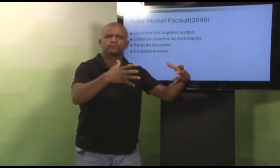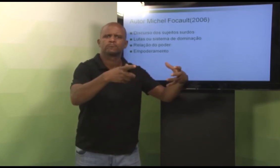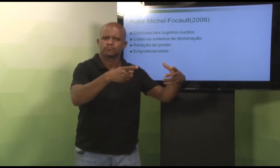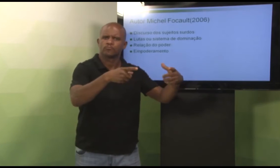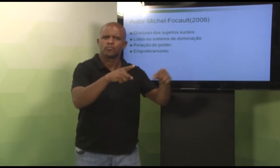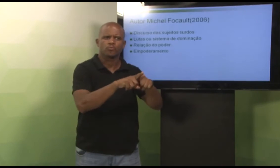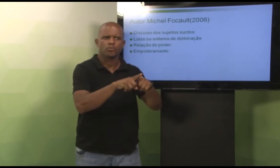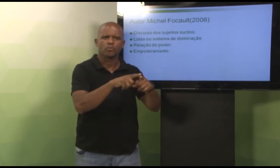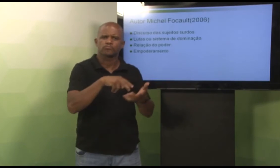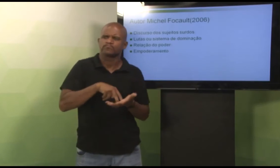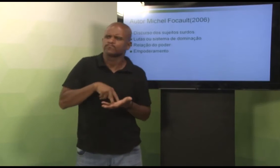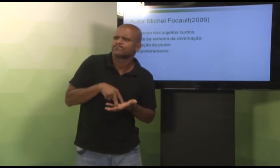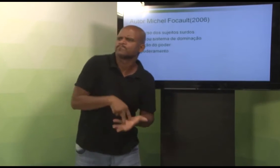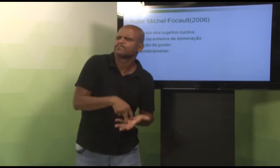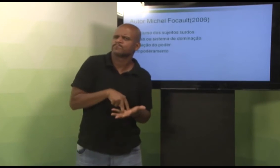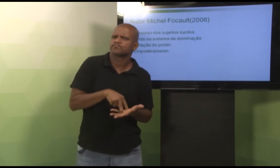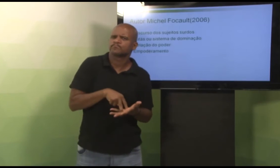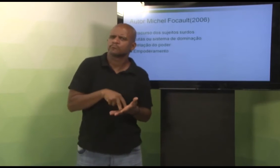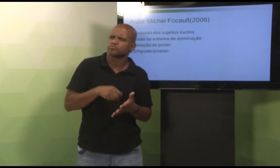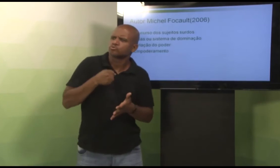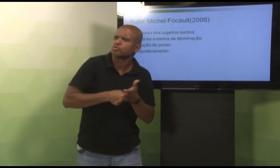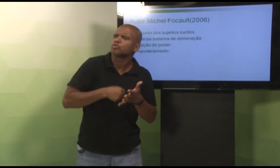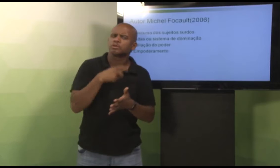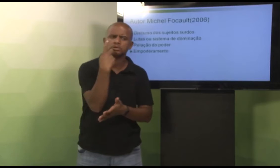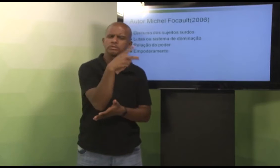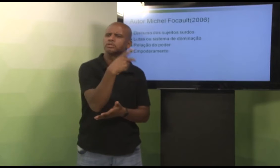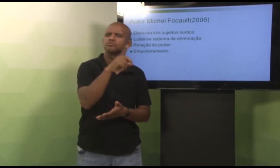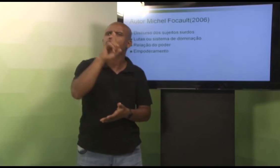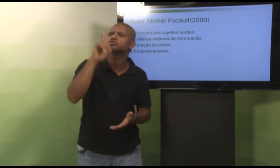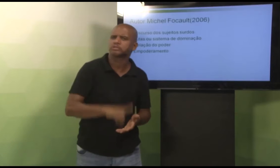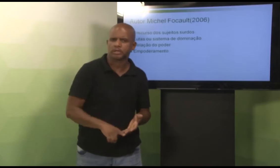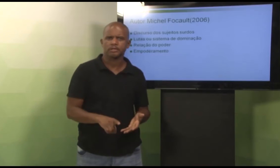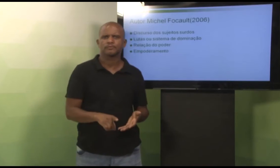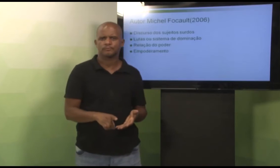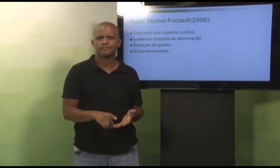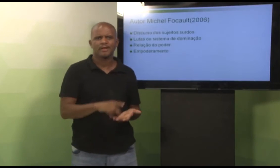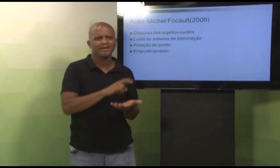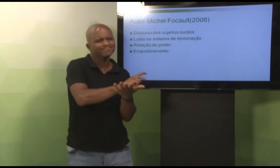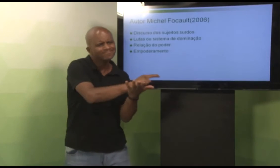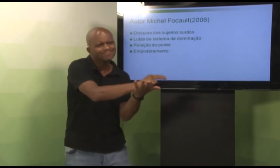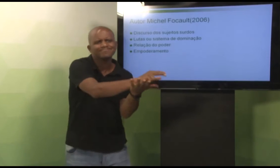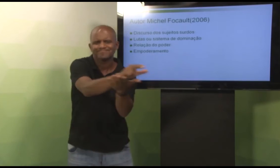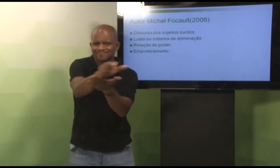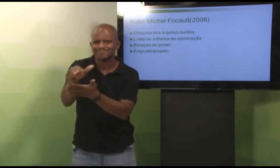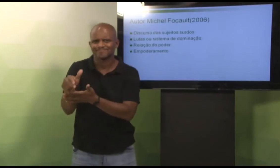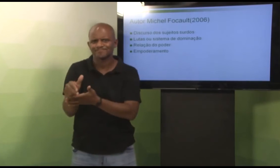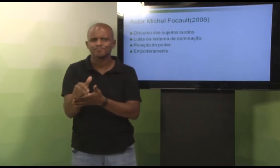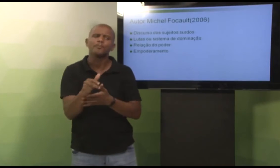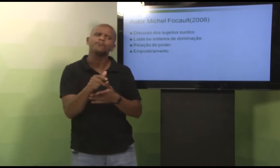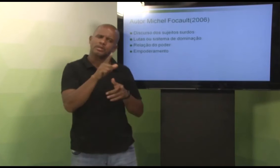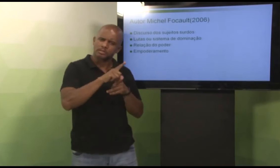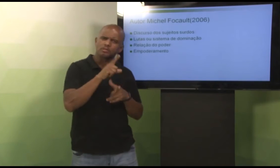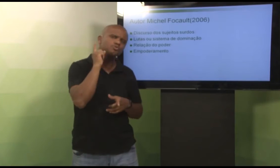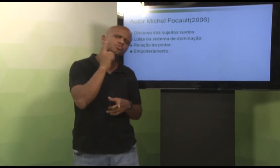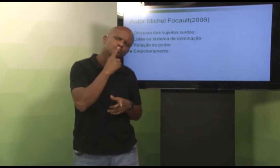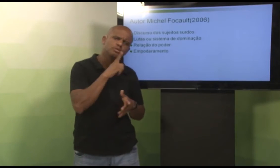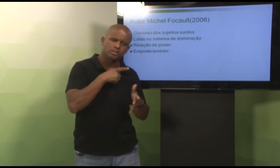eles podem apoiar o povo surdo. Sim, de forma a fortalecer esse grupo, a empoderar, a favorecer